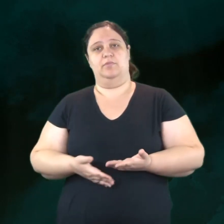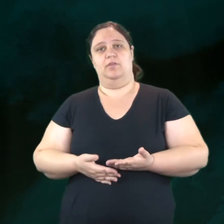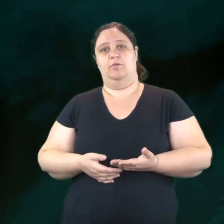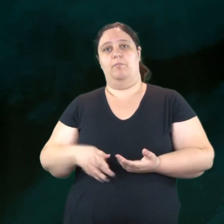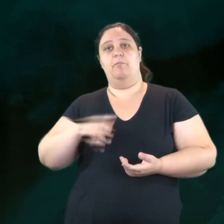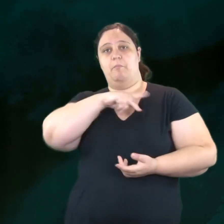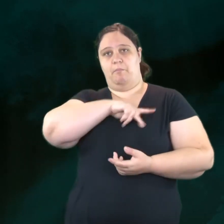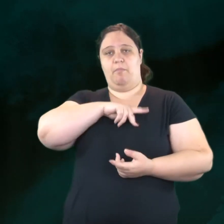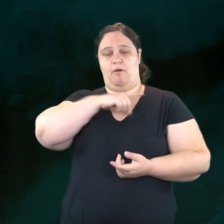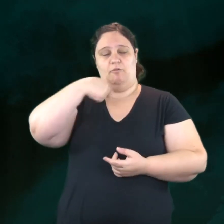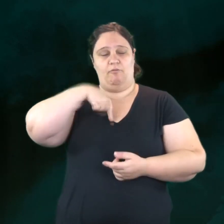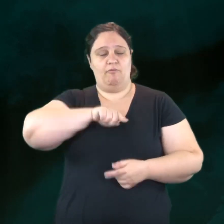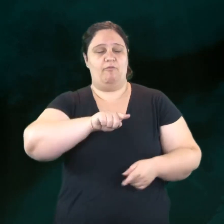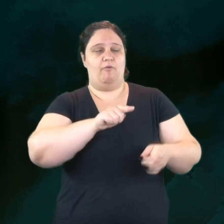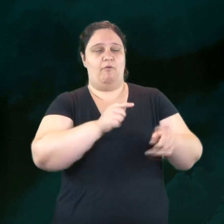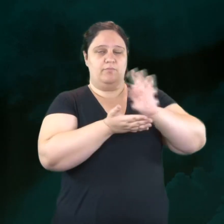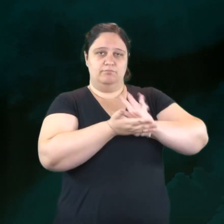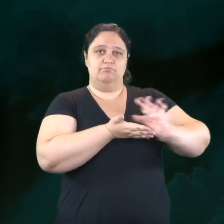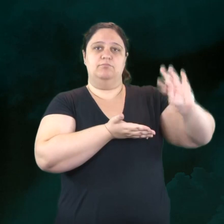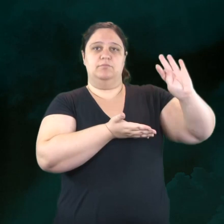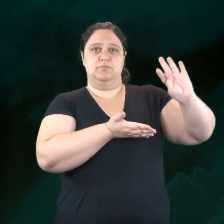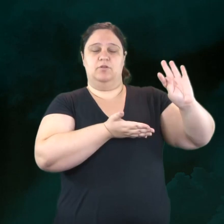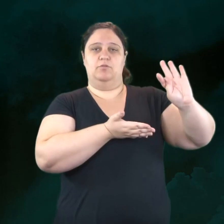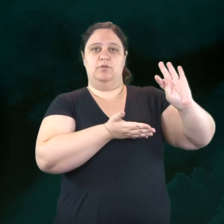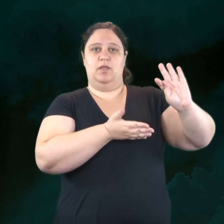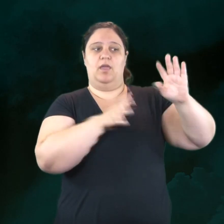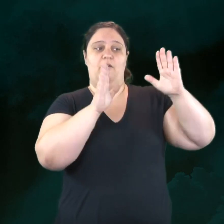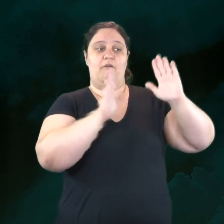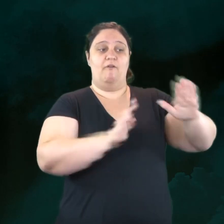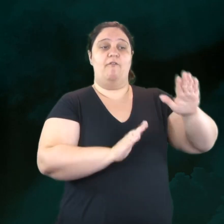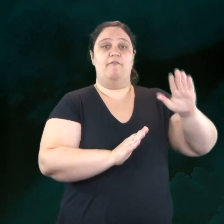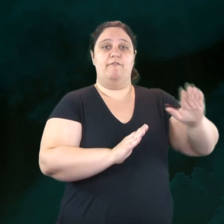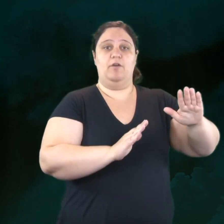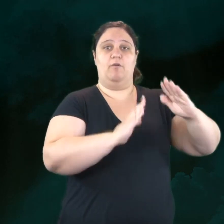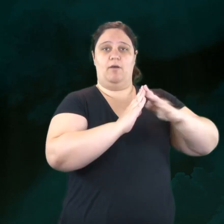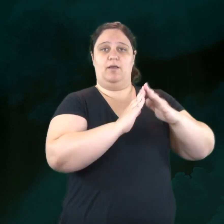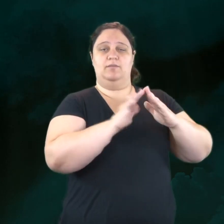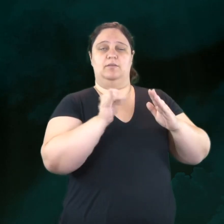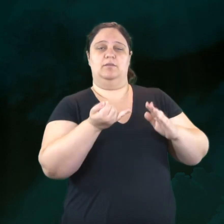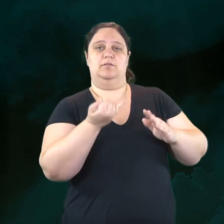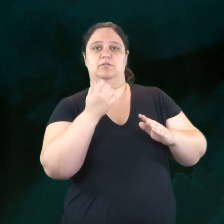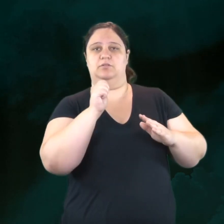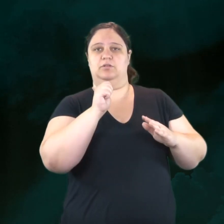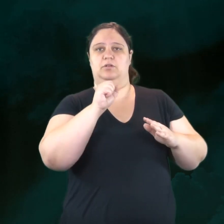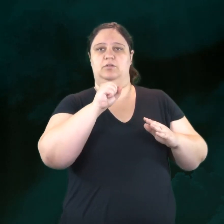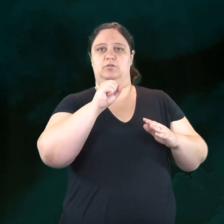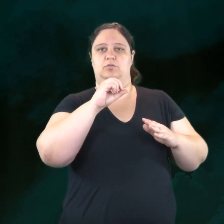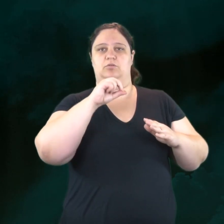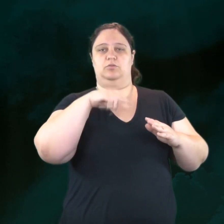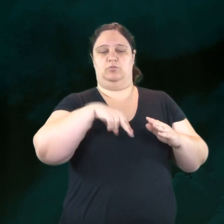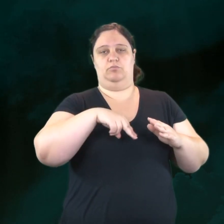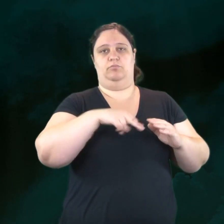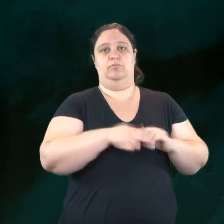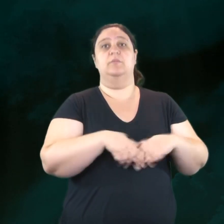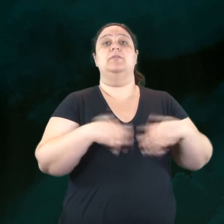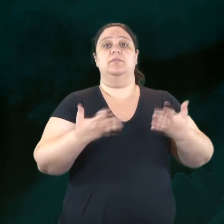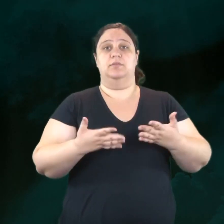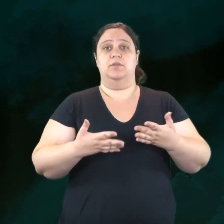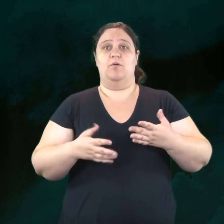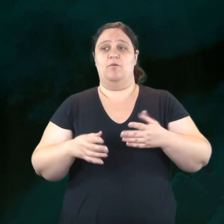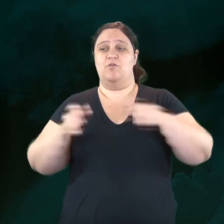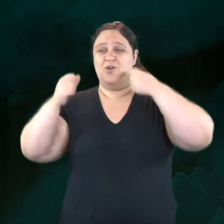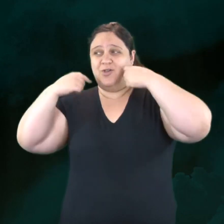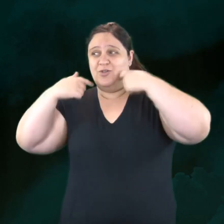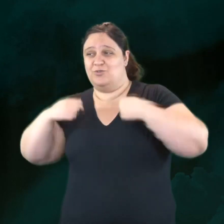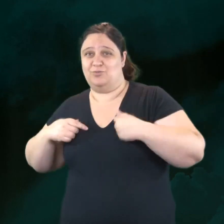para Tessalônica, se hospedou na casa de Jason. E esses que tumultuaram, né, os judeus